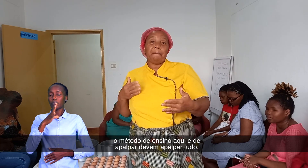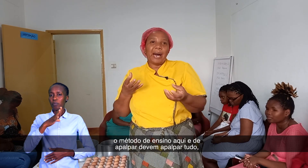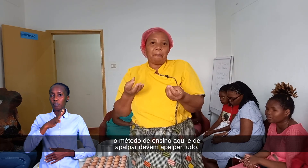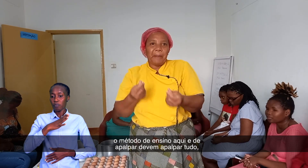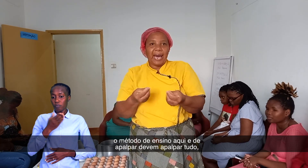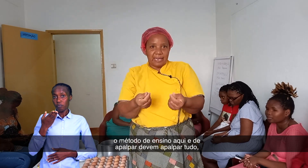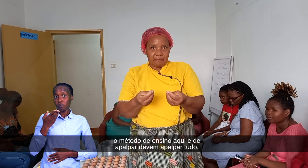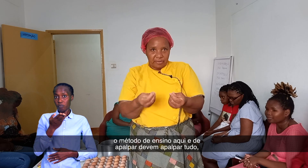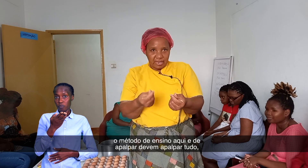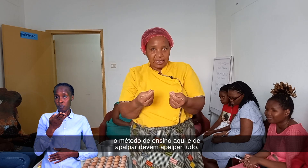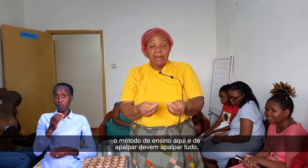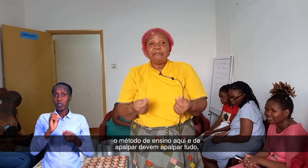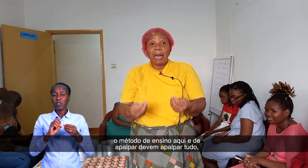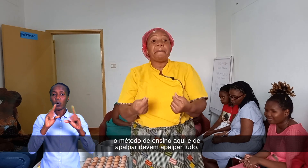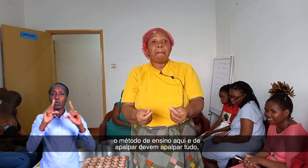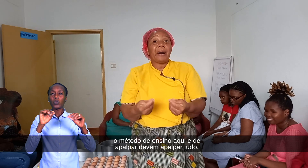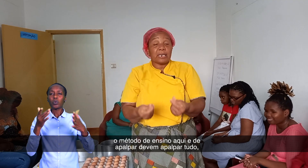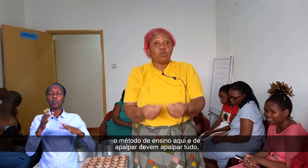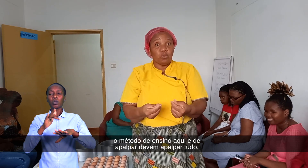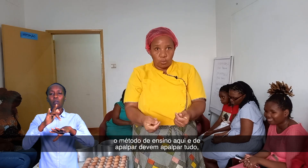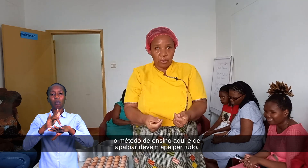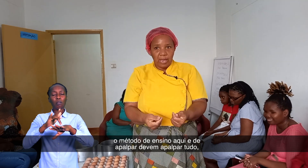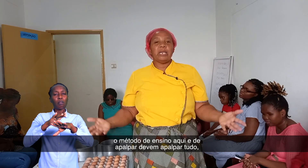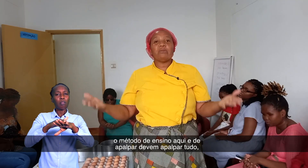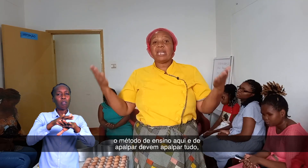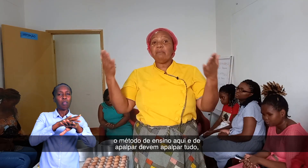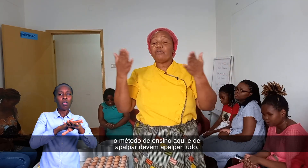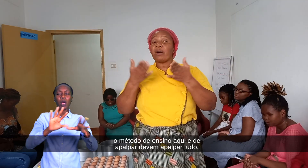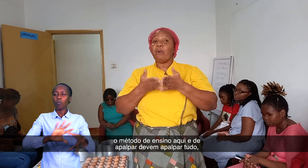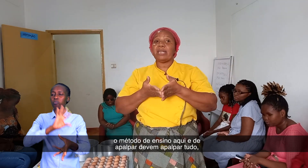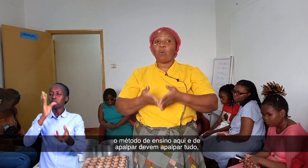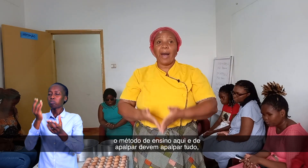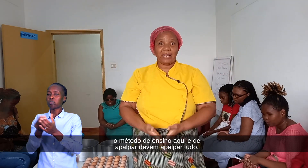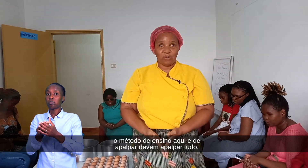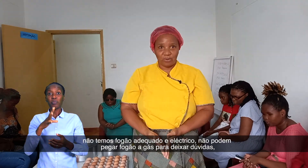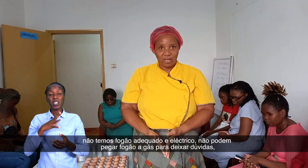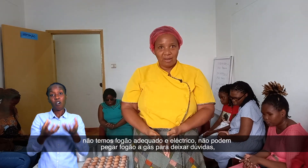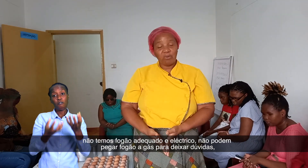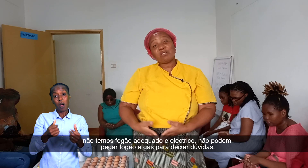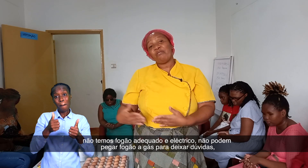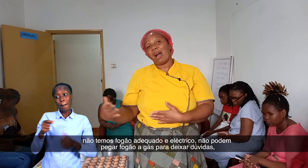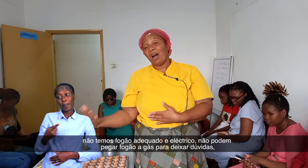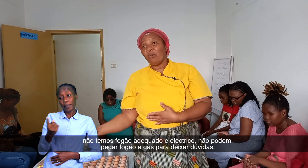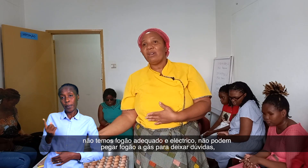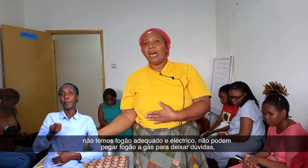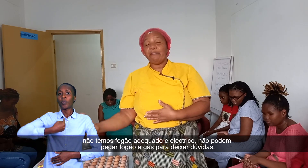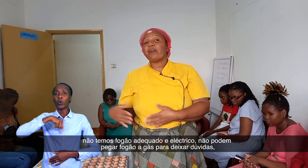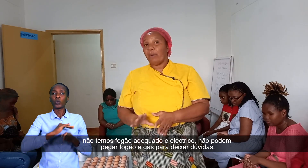apalpar. Devem apalpar tudo. Não temos fogão adequado. O nosso fogão é fogão